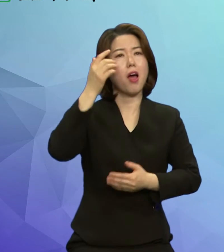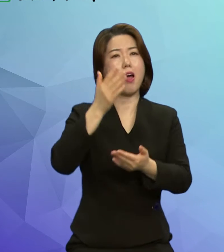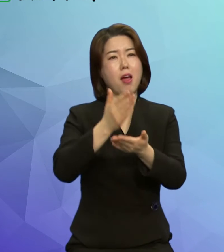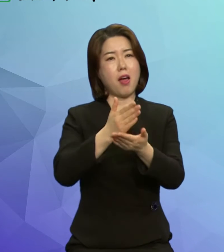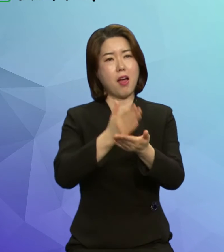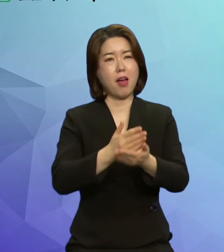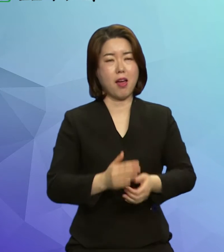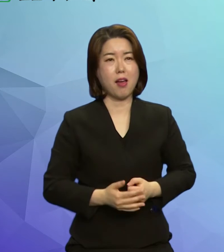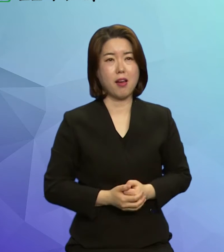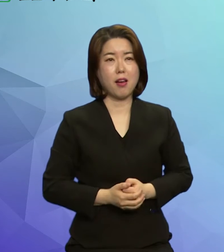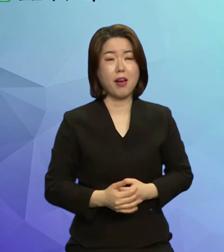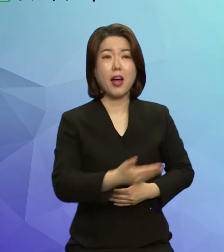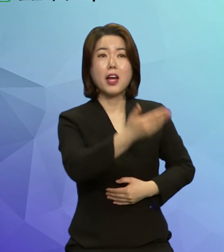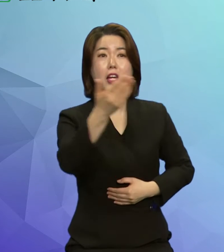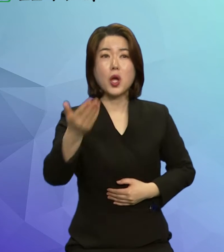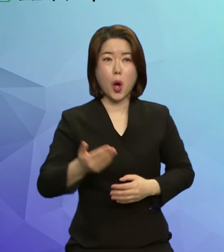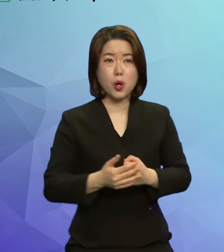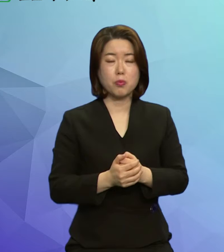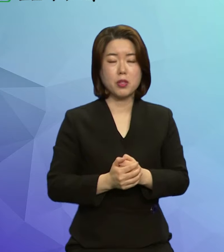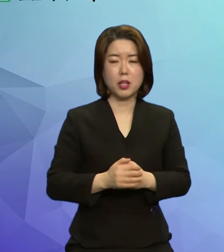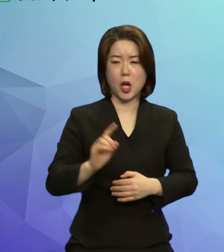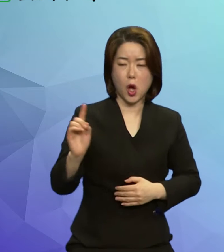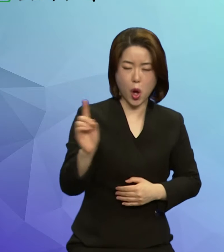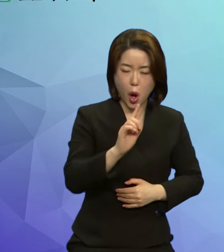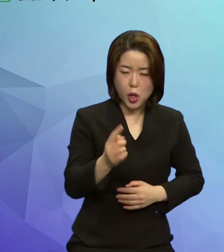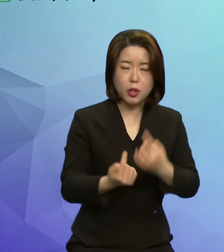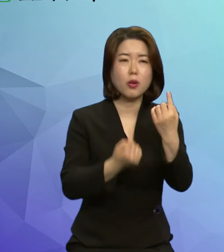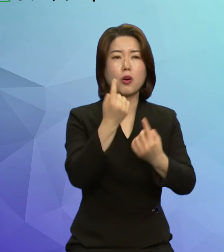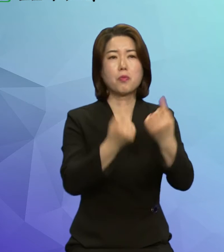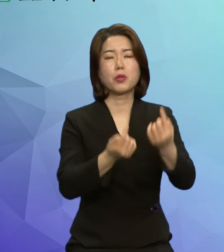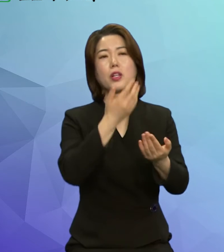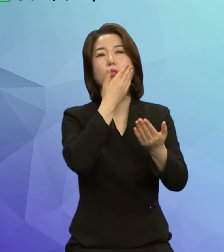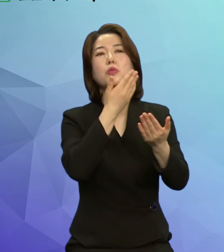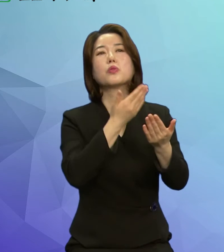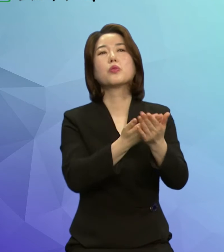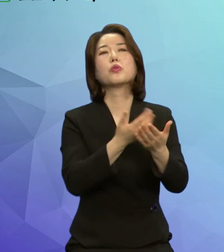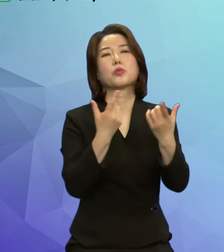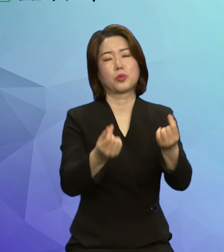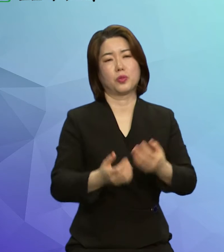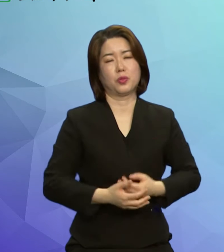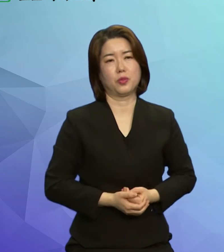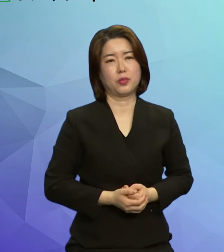됩니다. 여러분에게 있어서 그 어떤 것보다도 소중한 것입니다.